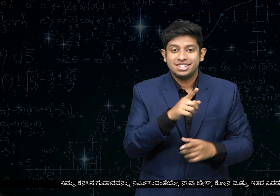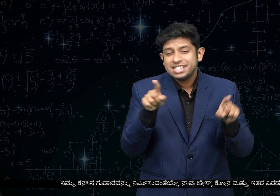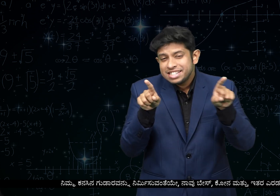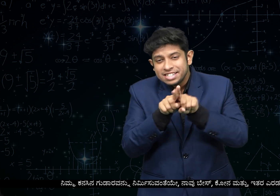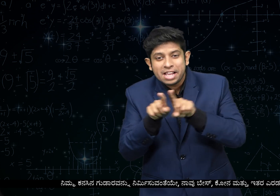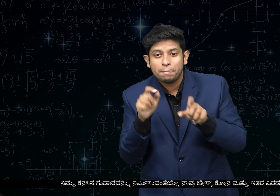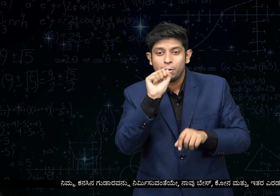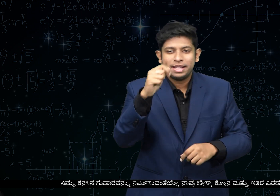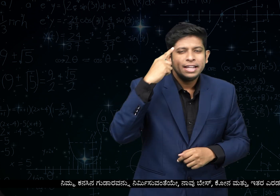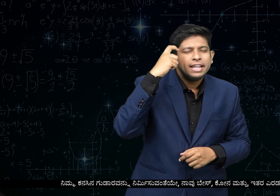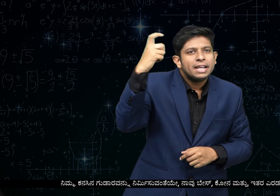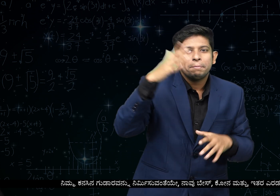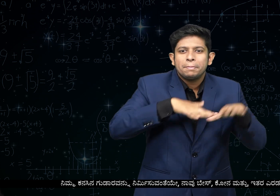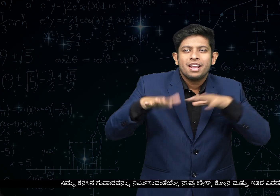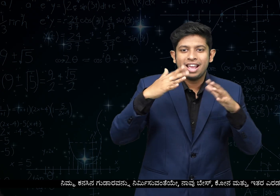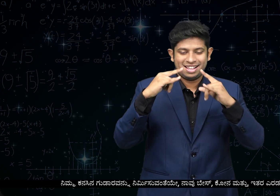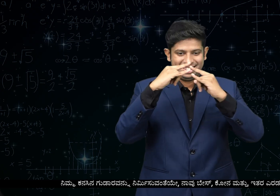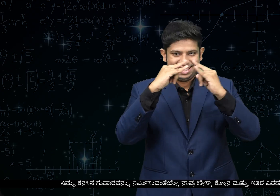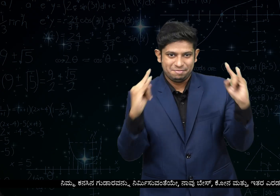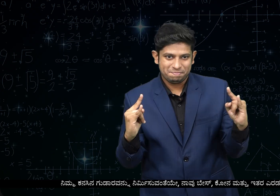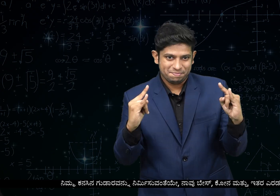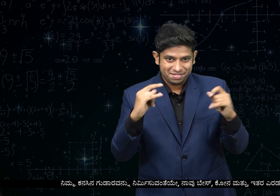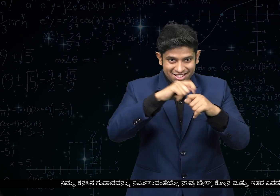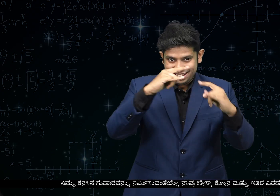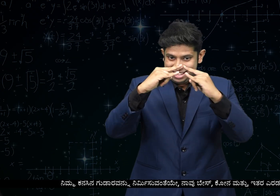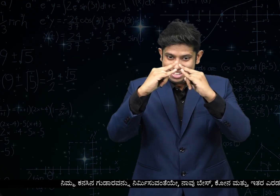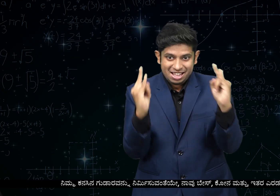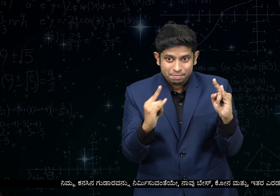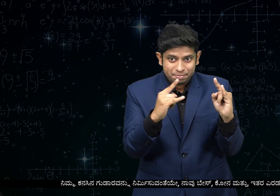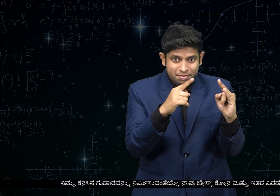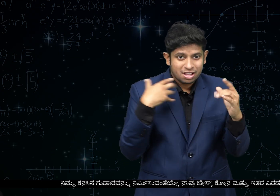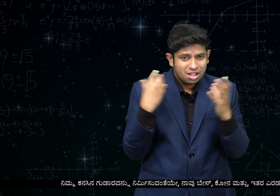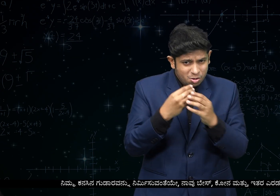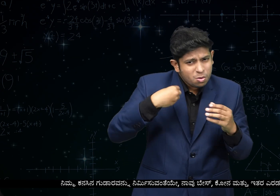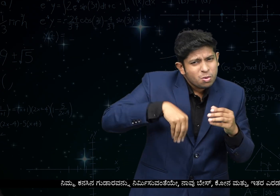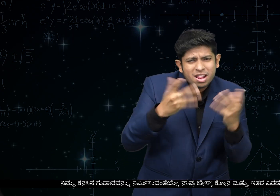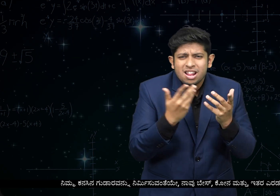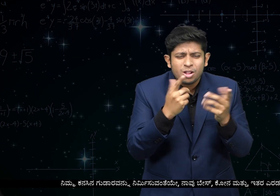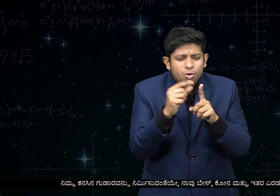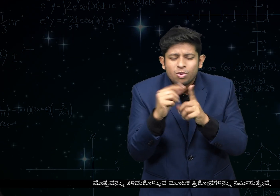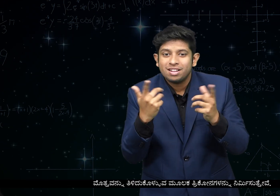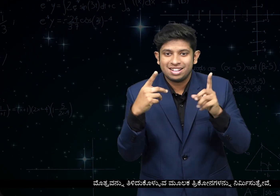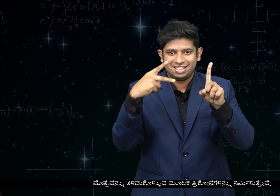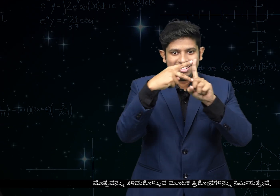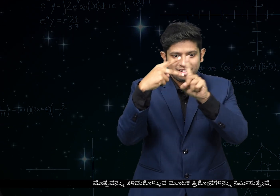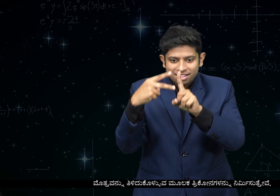ನಿಮ್ಮ ಕನಸಿನ ಗುಡಾರವನ್ನು ನಿರ್ಮಿಸುವಂತೆಯೇ ನಾವು ಬೇಸ್ ಕೋನ ಮತ್ತು ಇತರ ಎರಡು ಬದಿಗಳ ಮೊತ್ತವನ್ನು ತಿಳಿದುಕೊಳ್ಳುವ